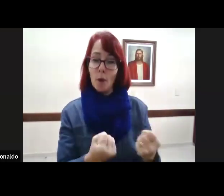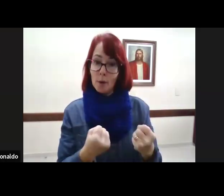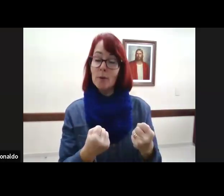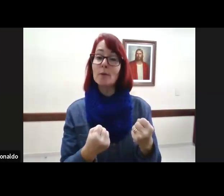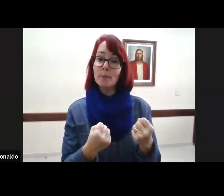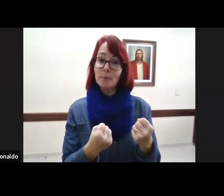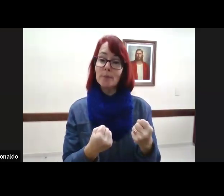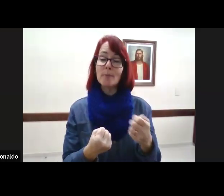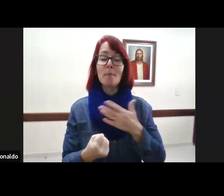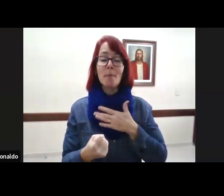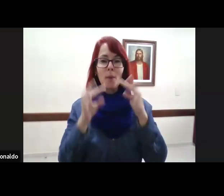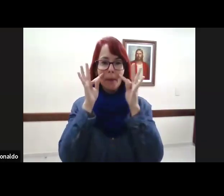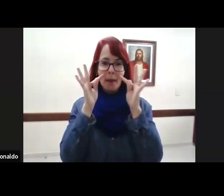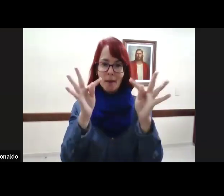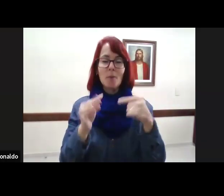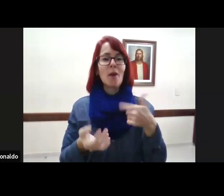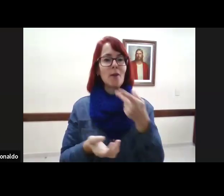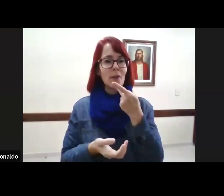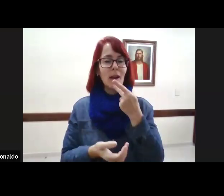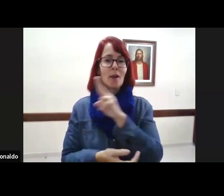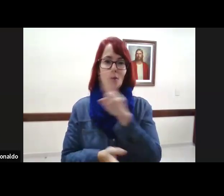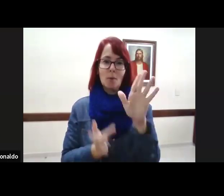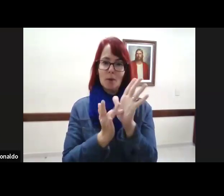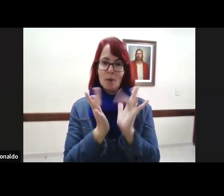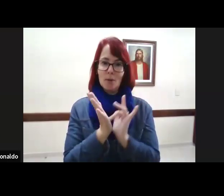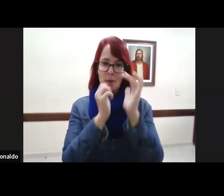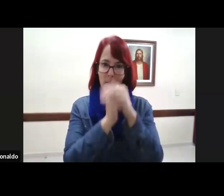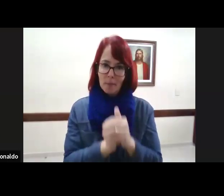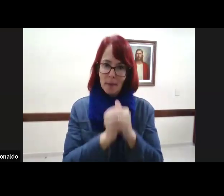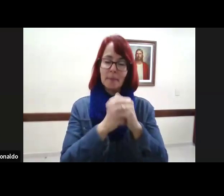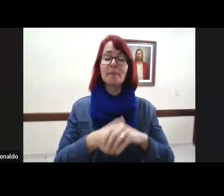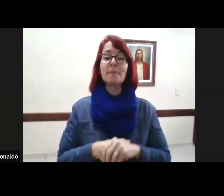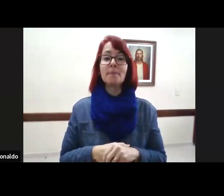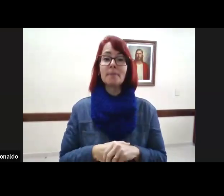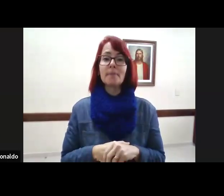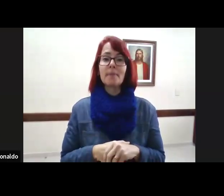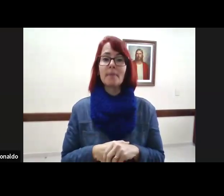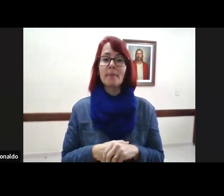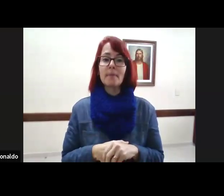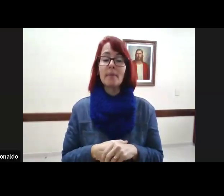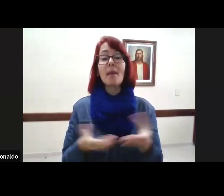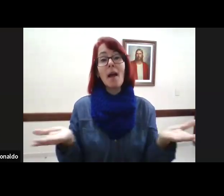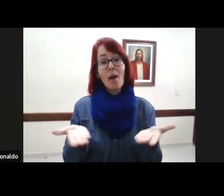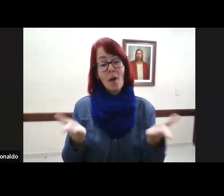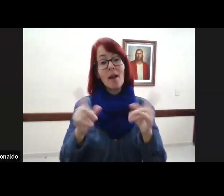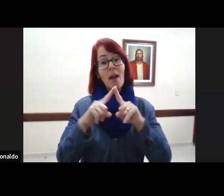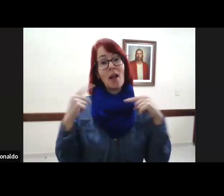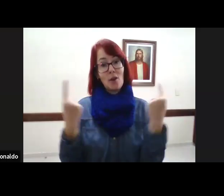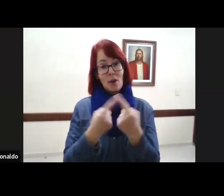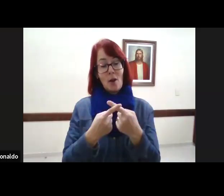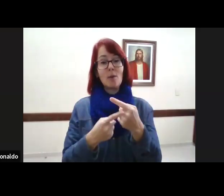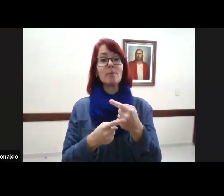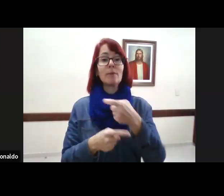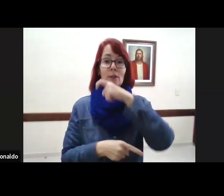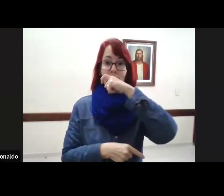E esse testemunho eu gostaria de deixar com os irmãos em nome de Jesus Cristo. Amém. Hoje é uma reunião de jejum